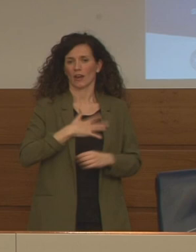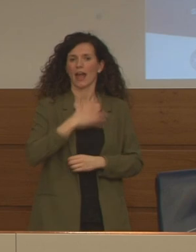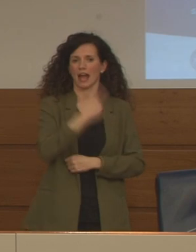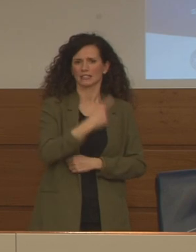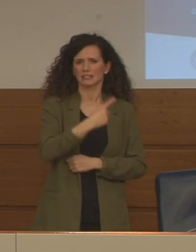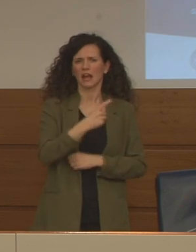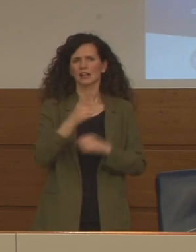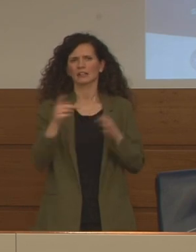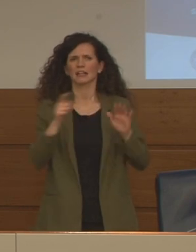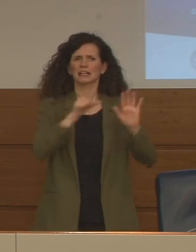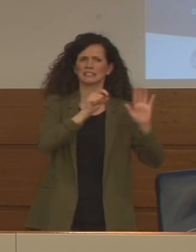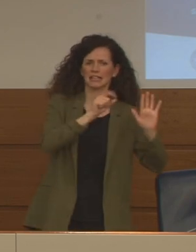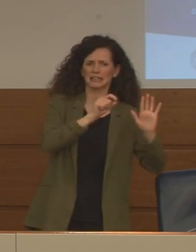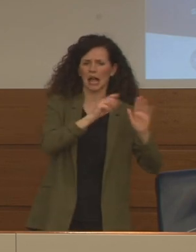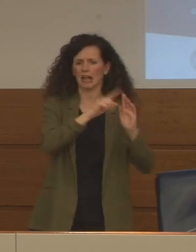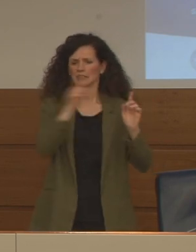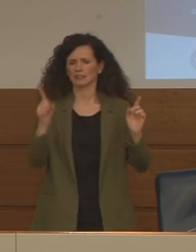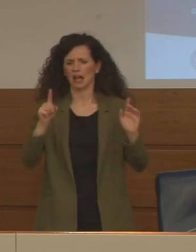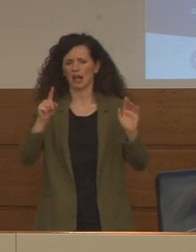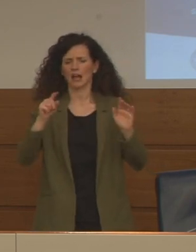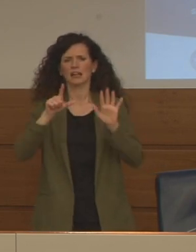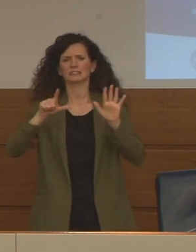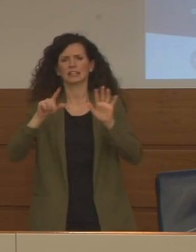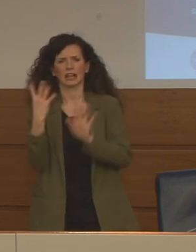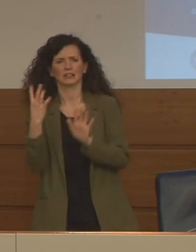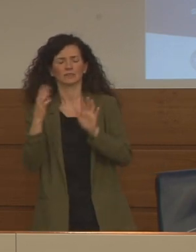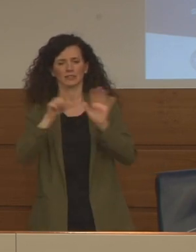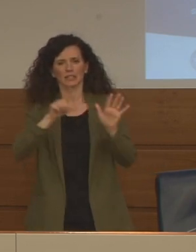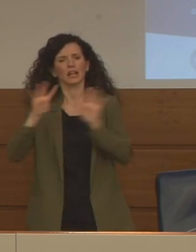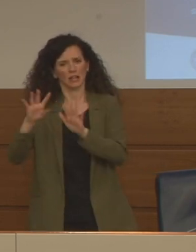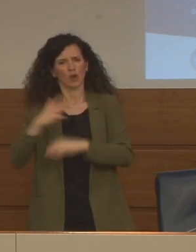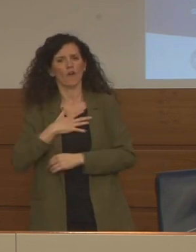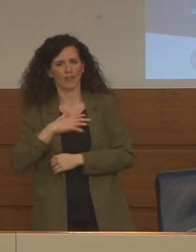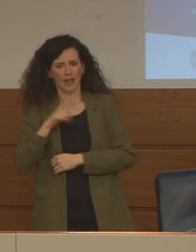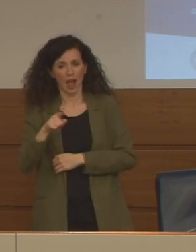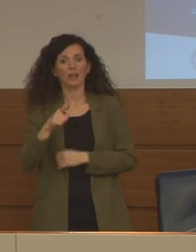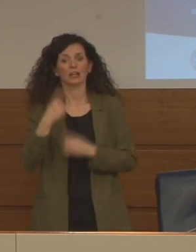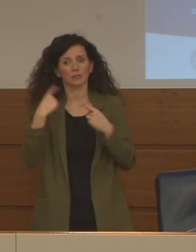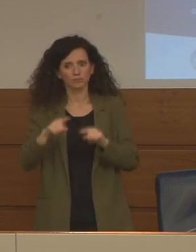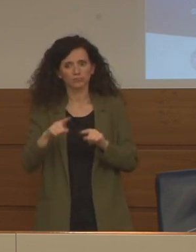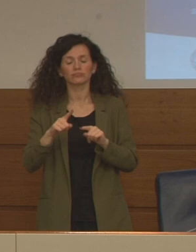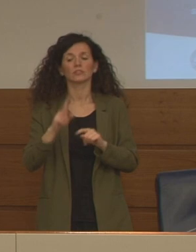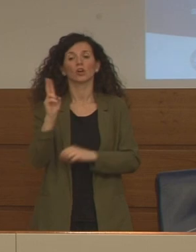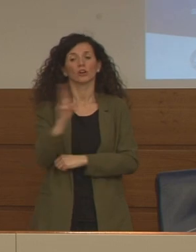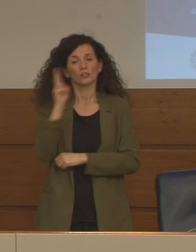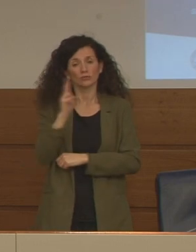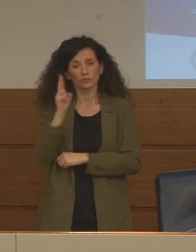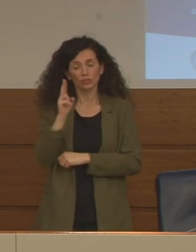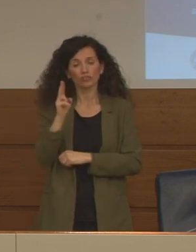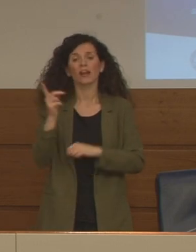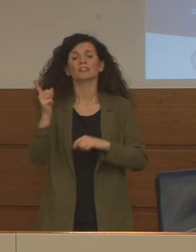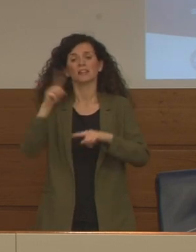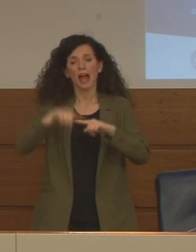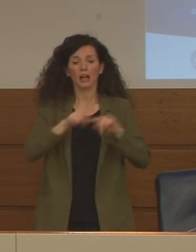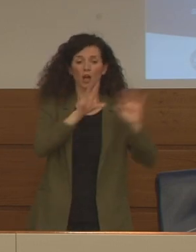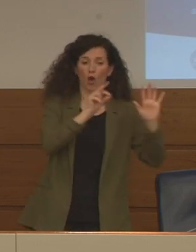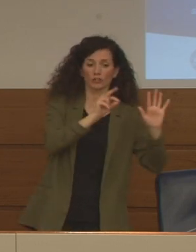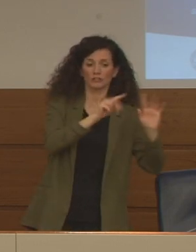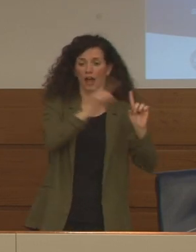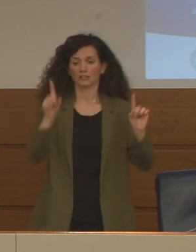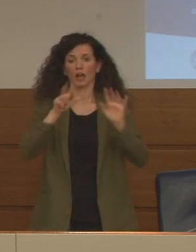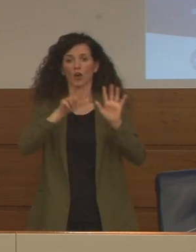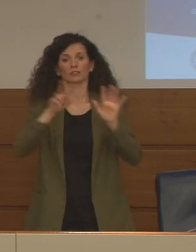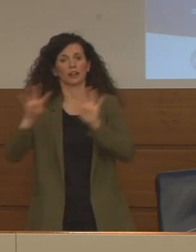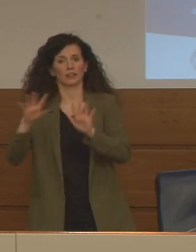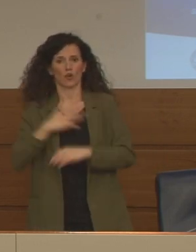70 anni 79 con il più elevato in assoluto di decessi colpisce l'età tra 80 e 89 anni quindi